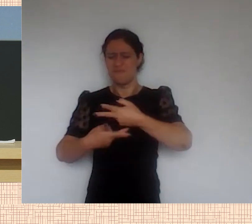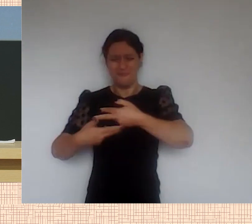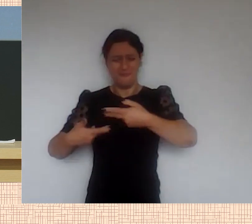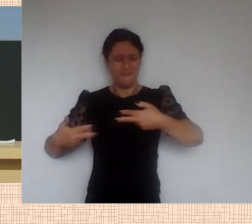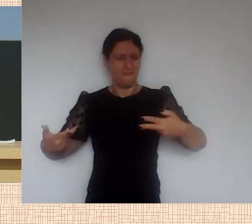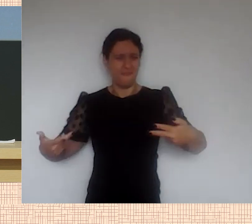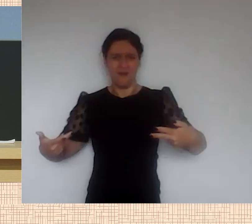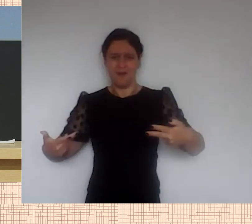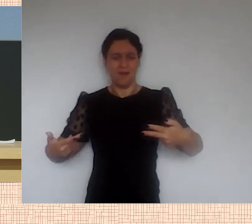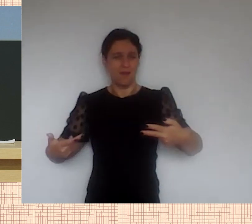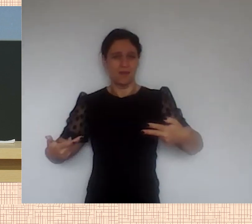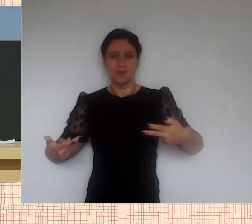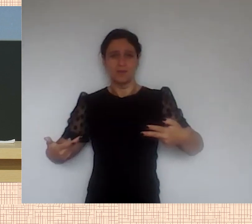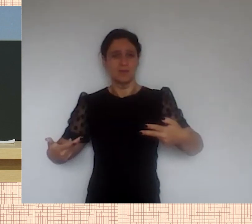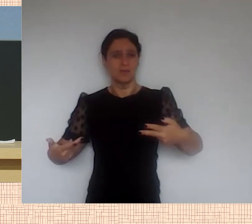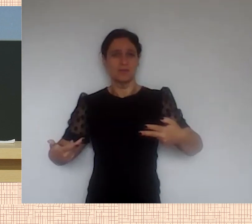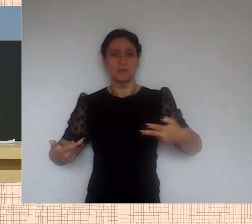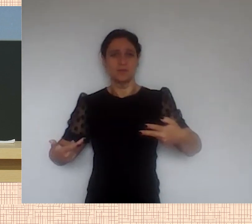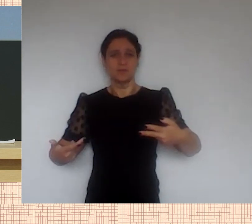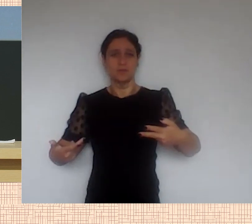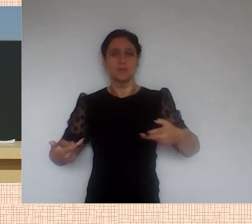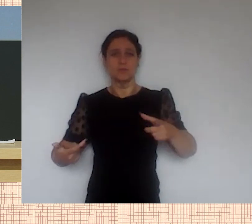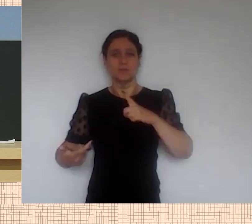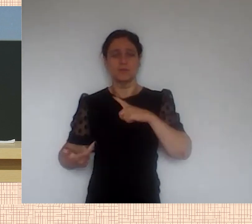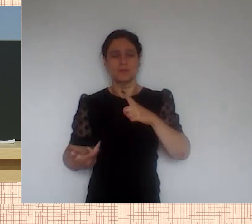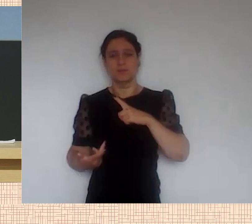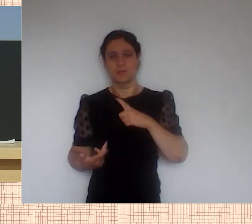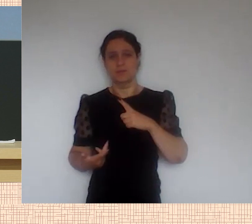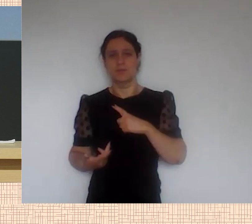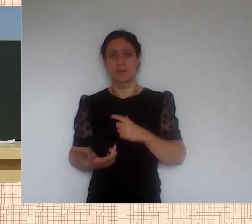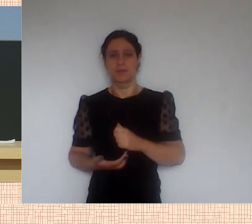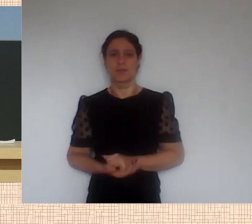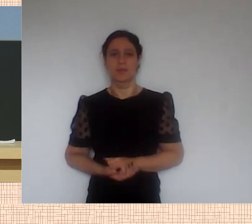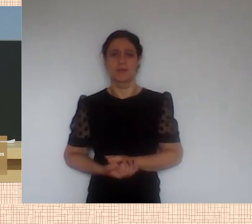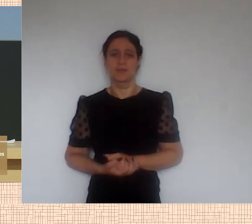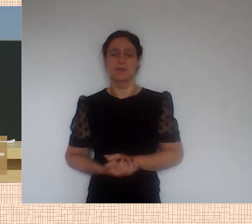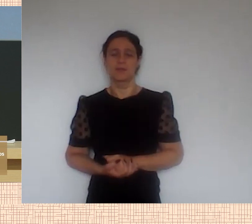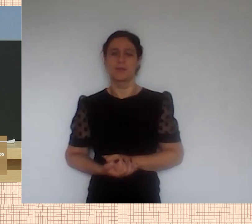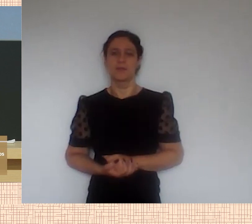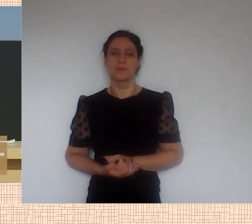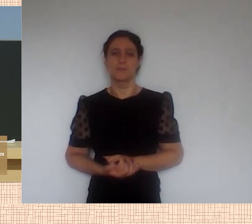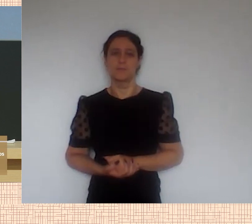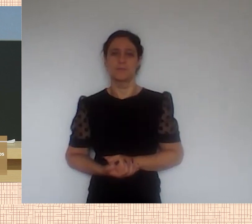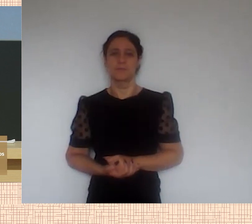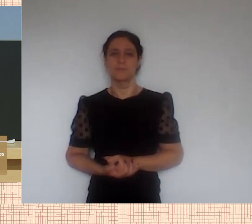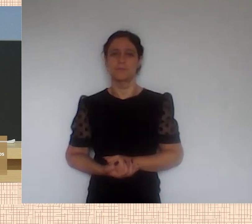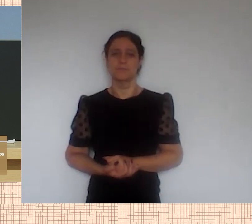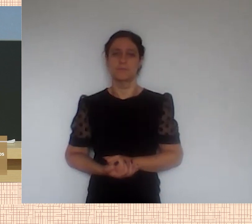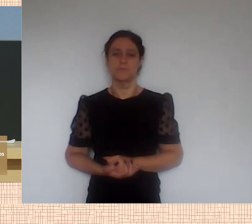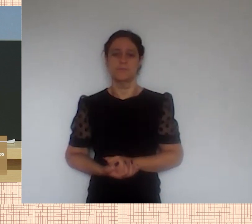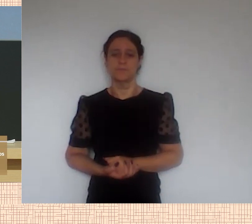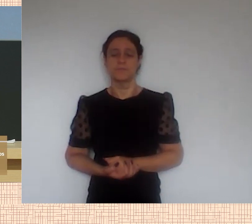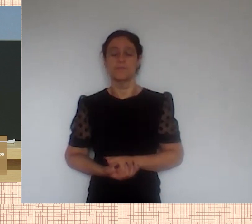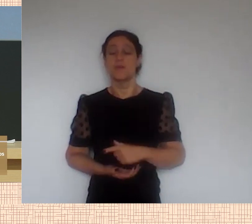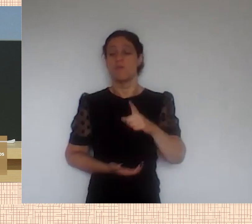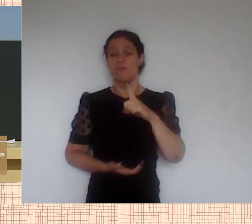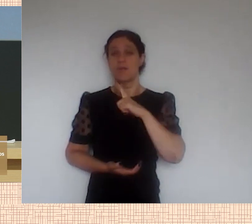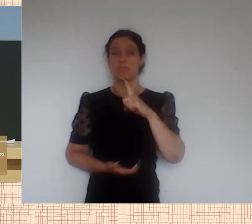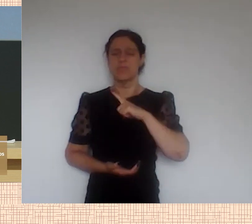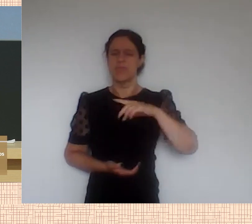seio da aurora, tu terás teus exércitos de jovens